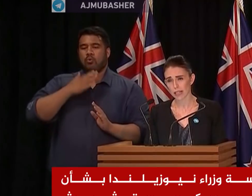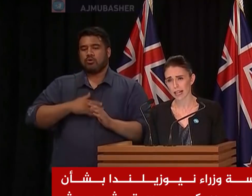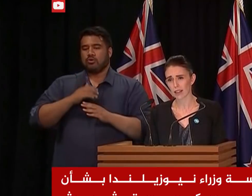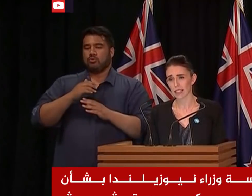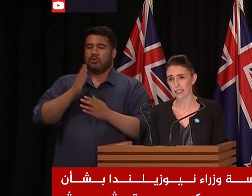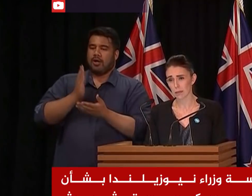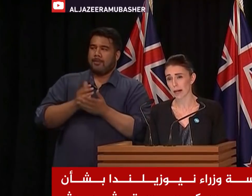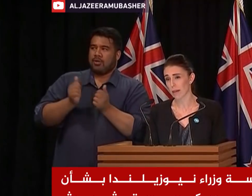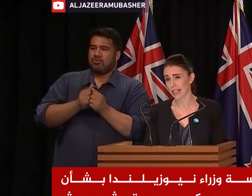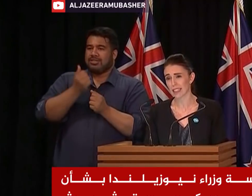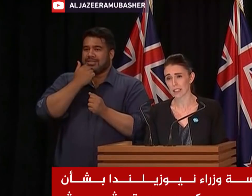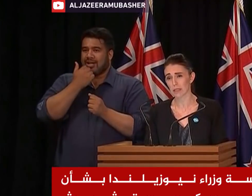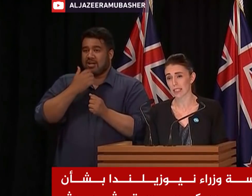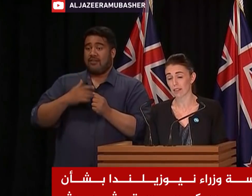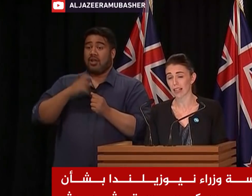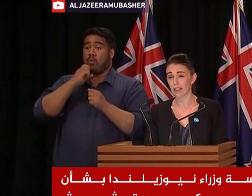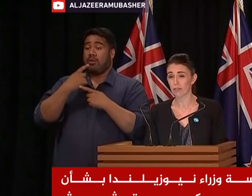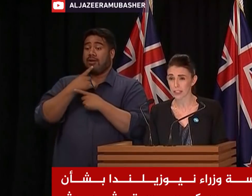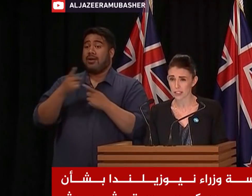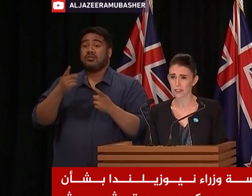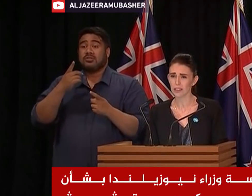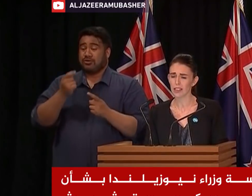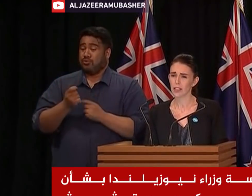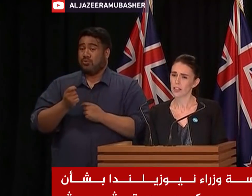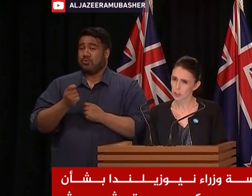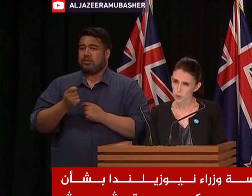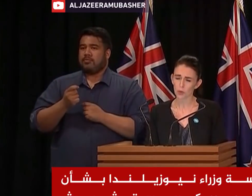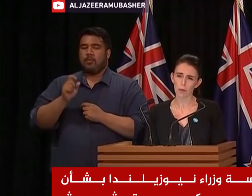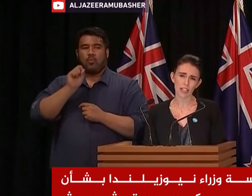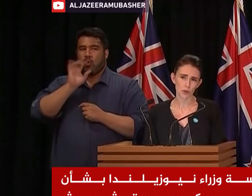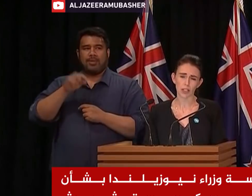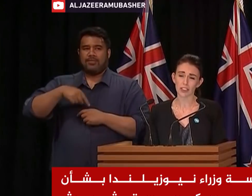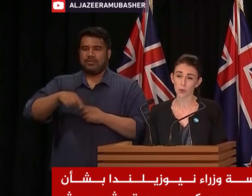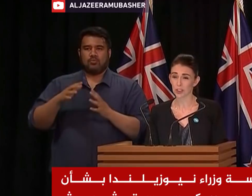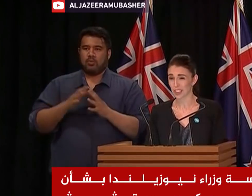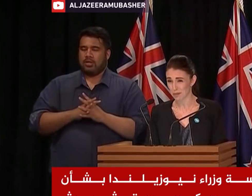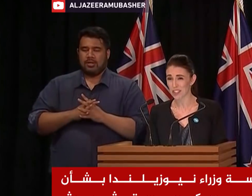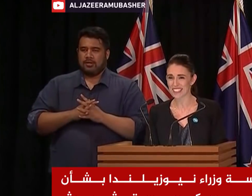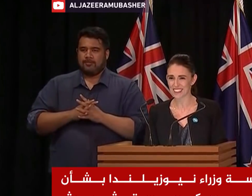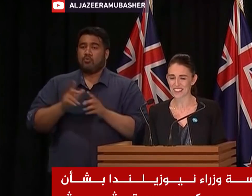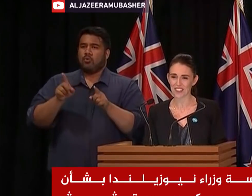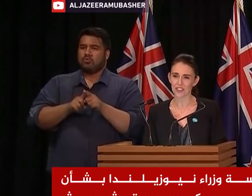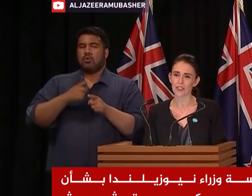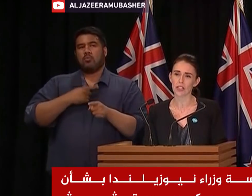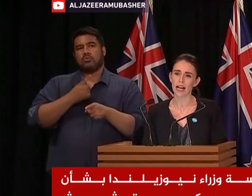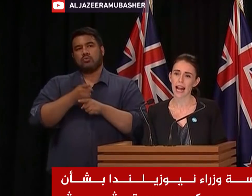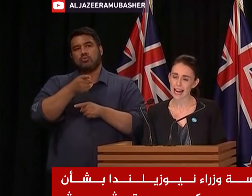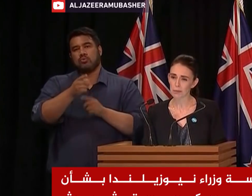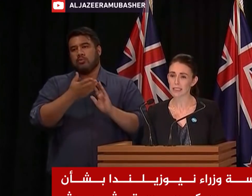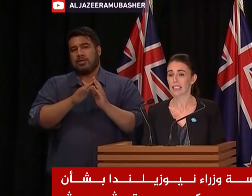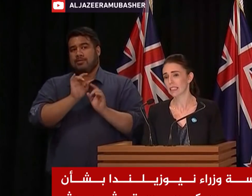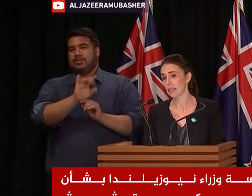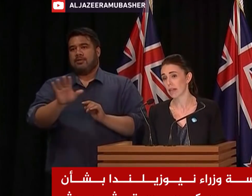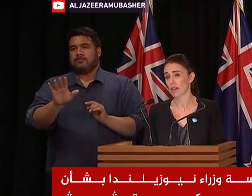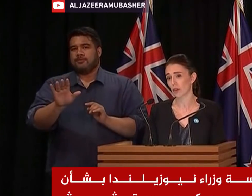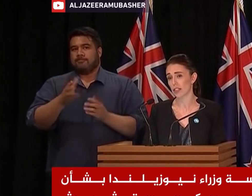هذا القداس أو هذه المناسبة التذكارية لن تتم هذا الأسبوع. آمل أنها